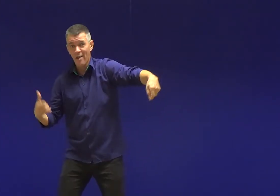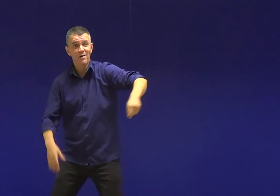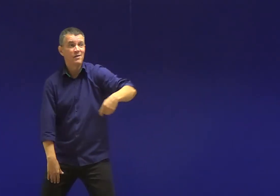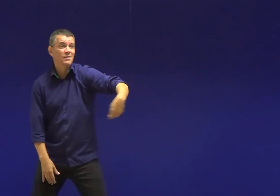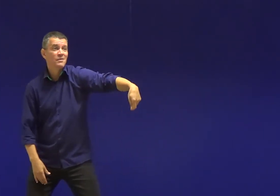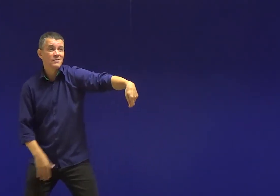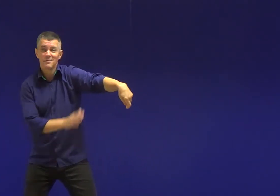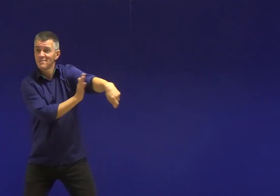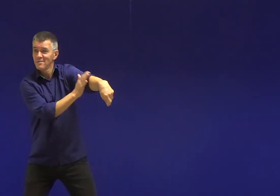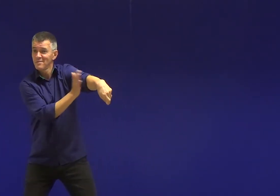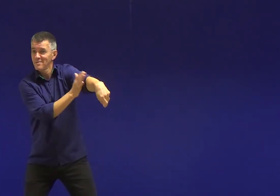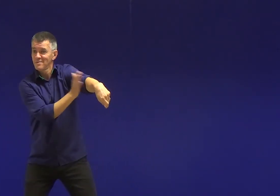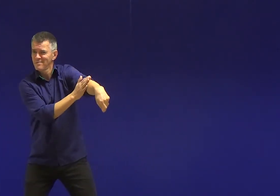canhota. Assim como eu sou.